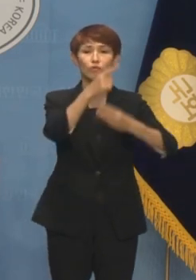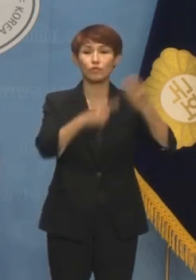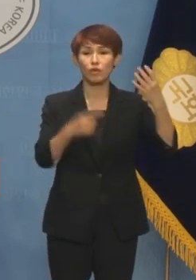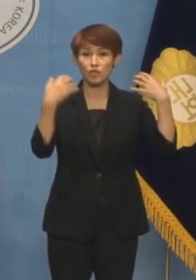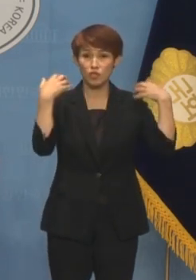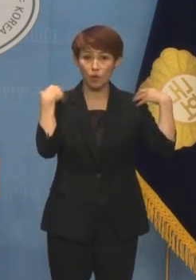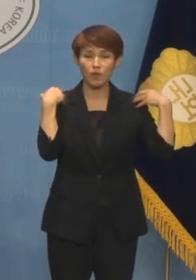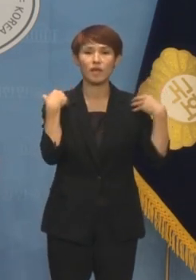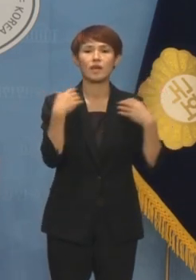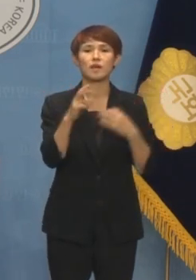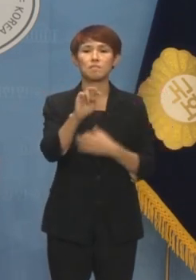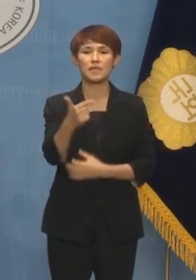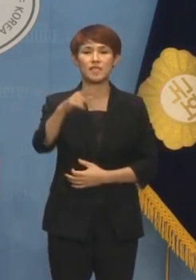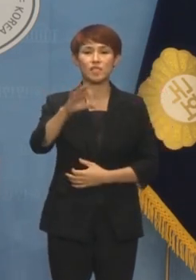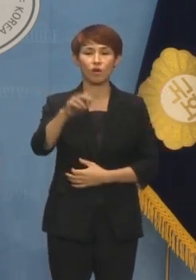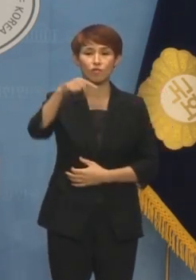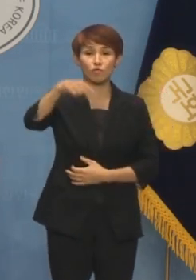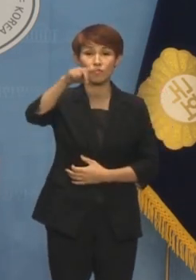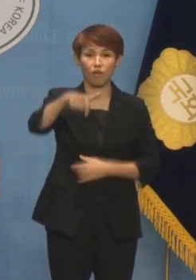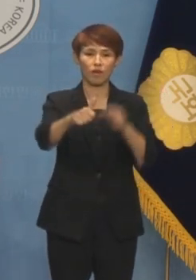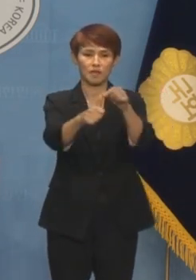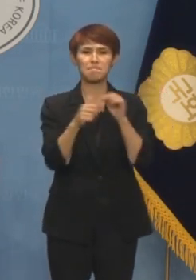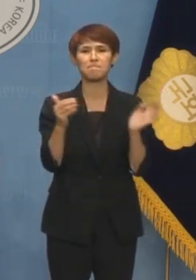첫 민정수석에 낙점되기에 이릅니다.